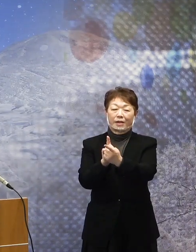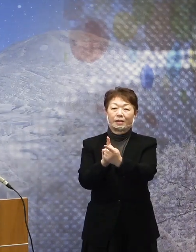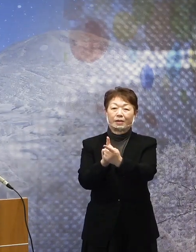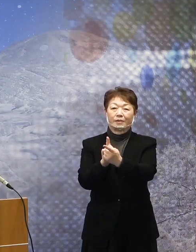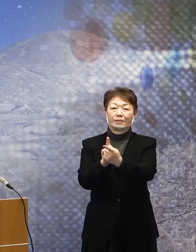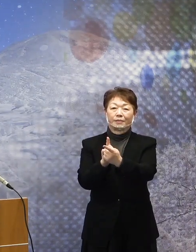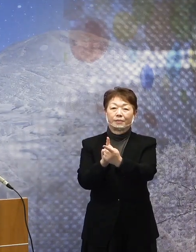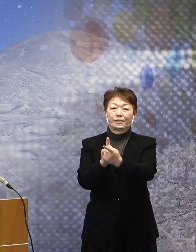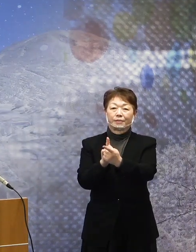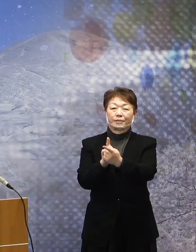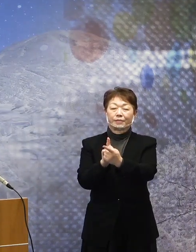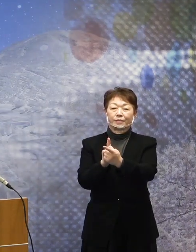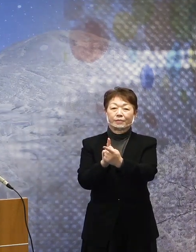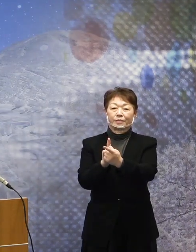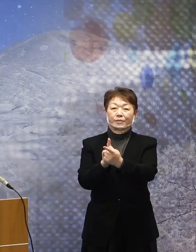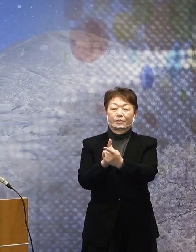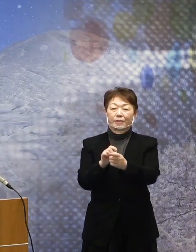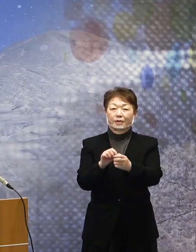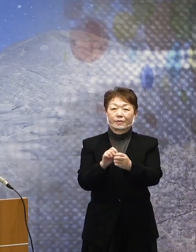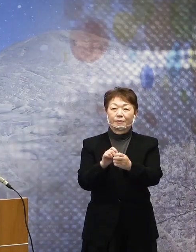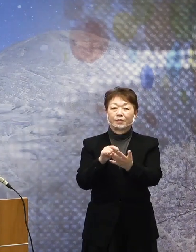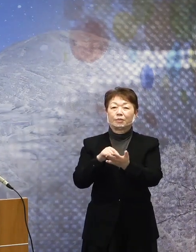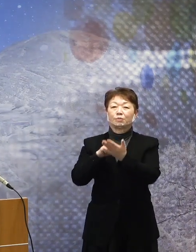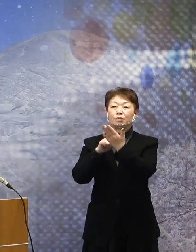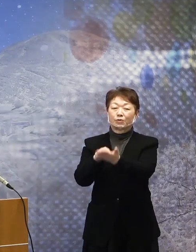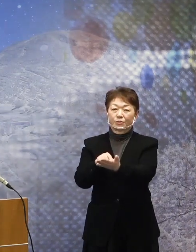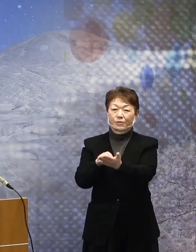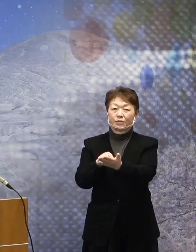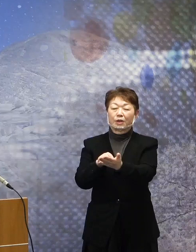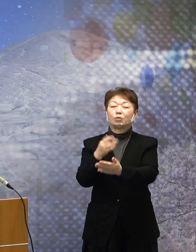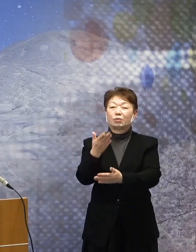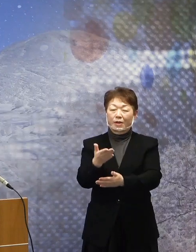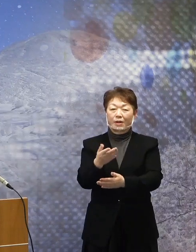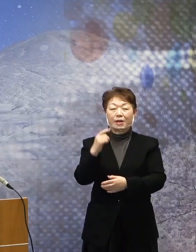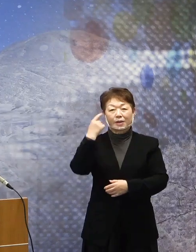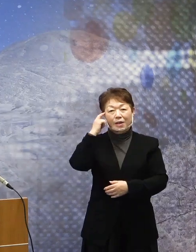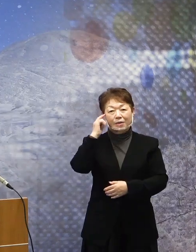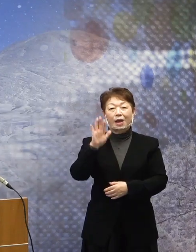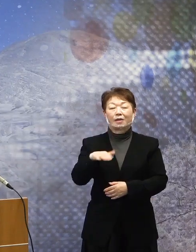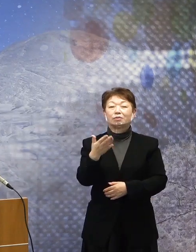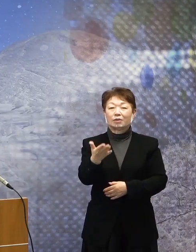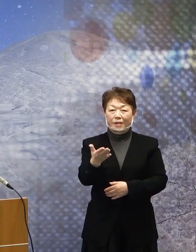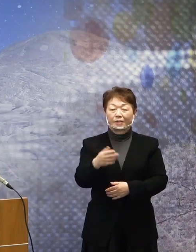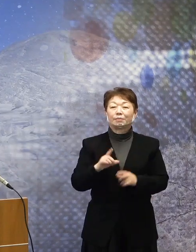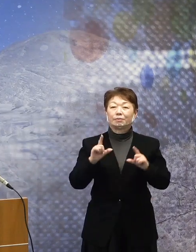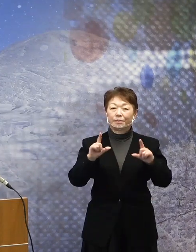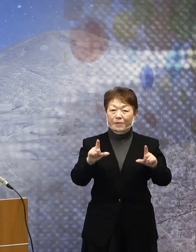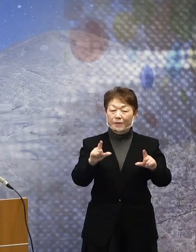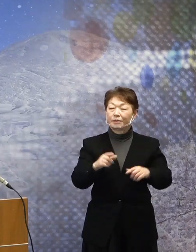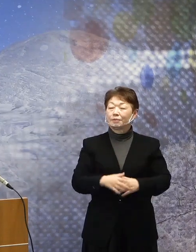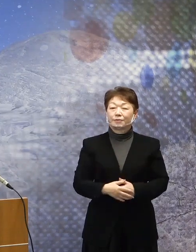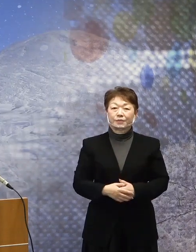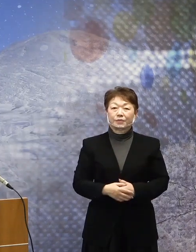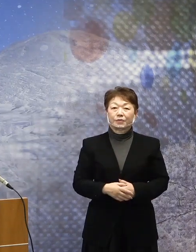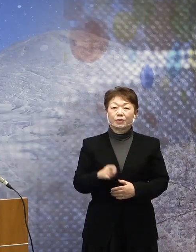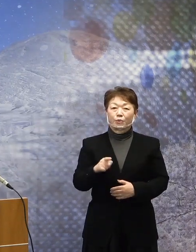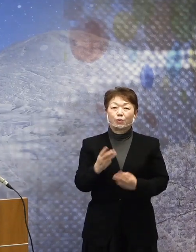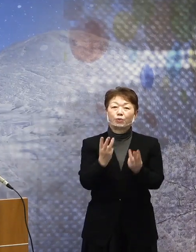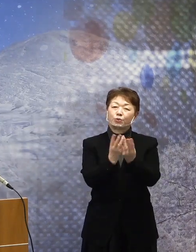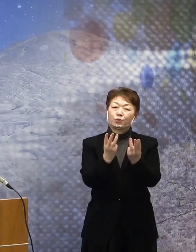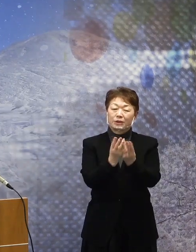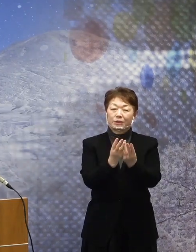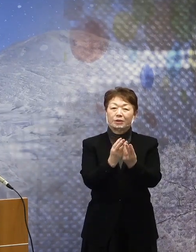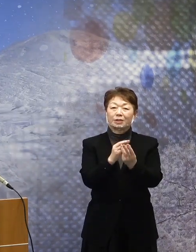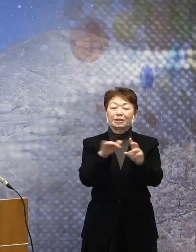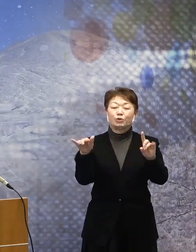マンボの適用を訴えていくことってのは考えられてはいるんですか。 そうですね、ちょっと冒頭そのあたりの数値基準も